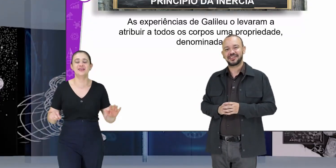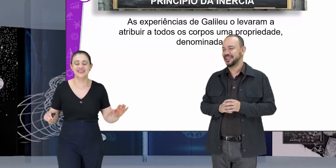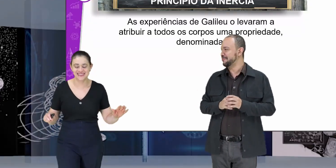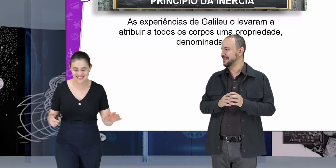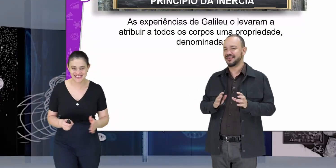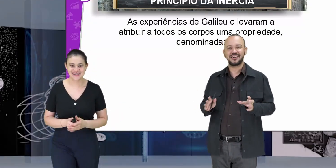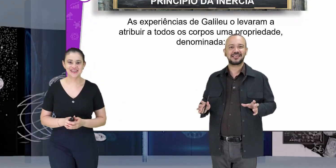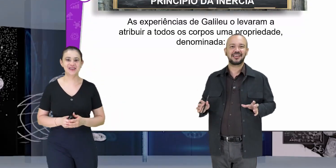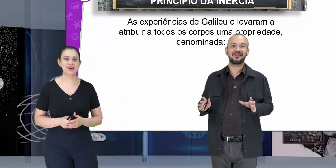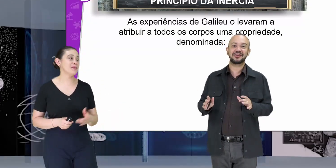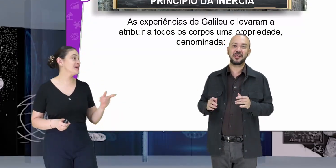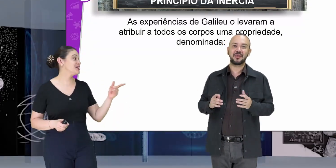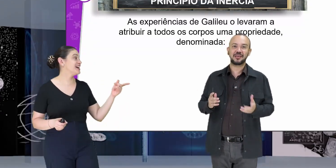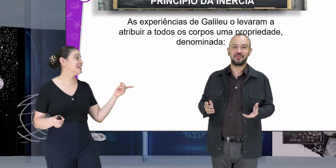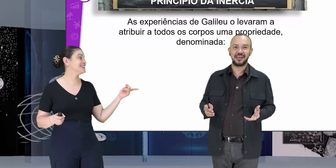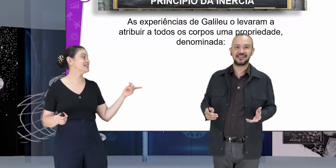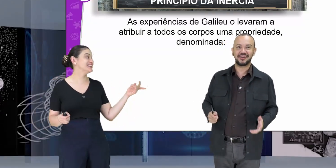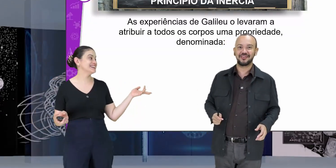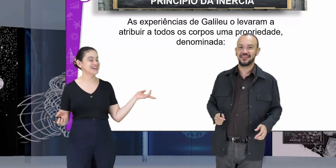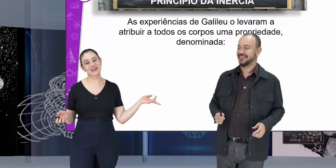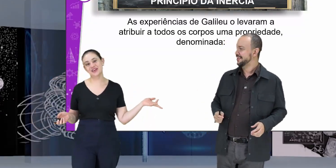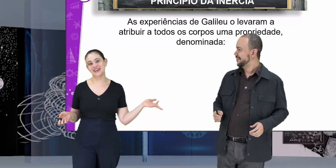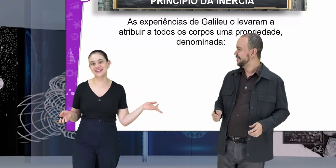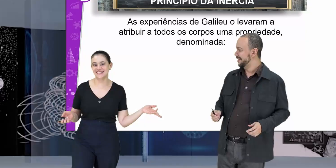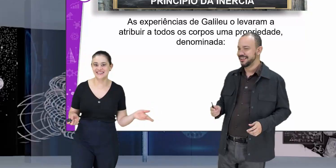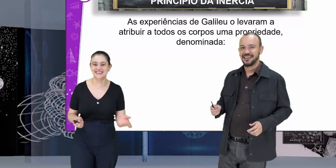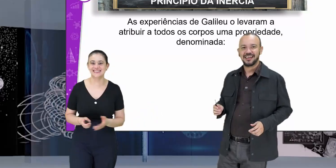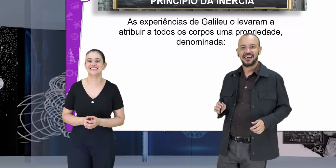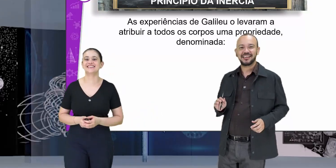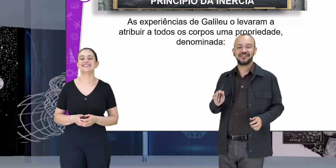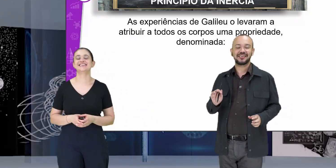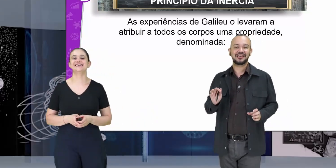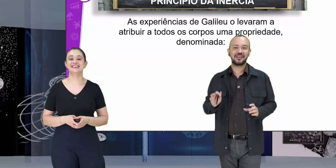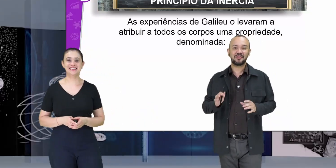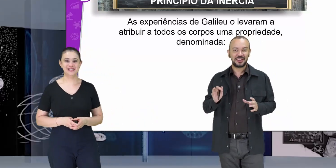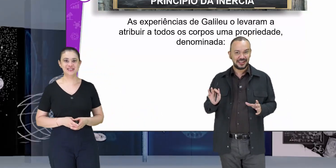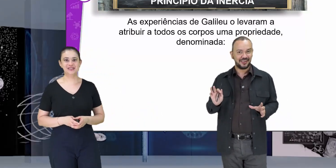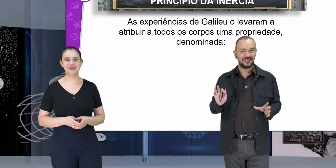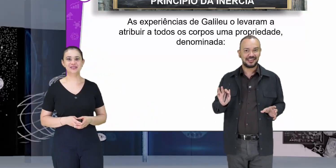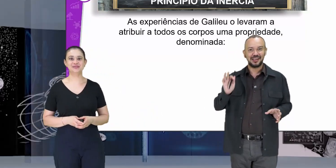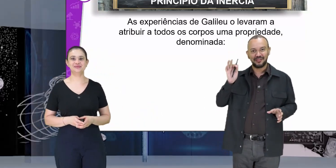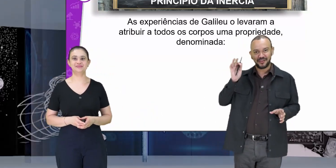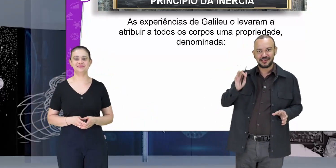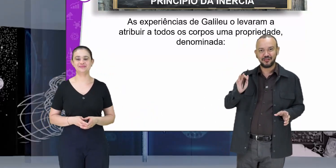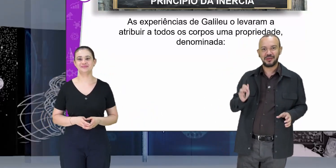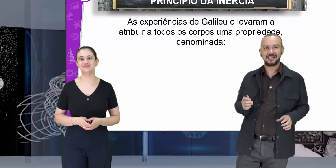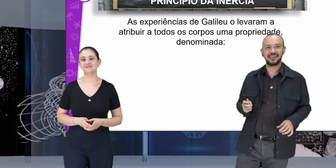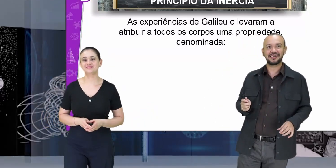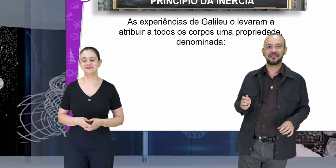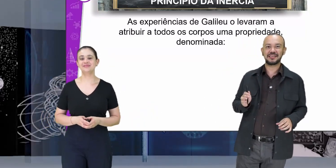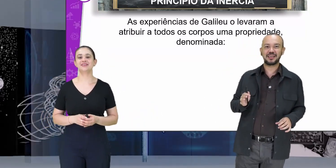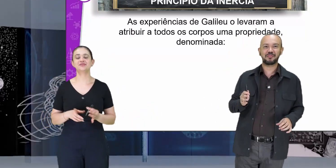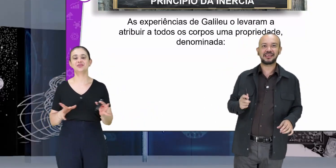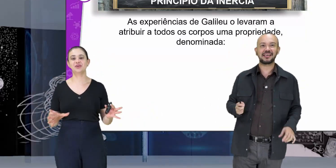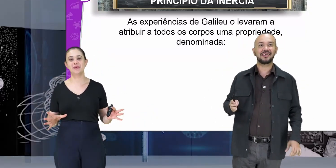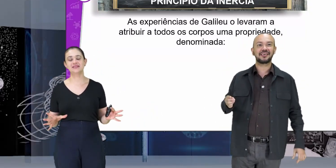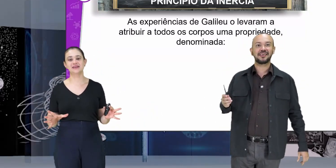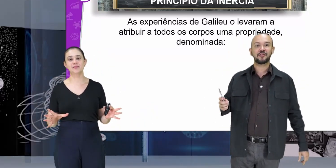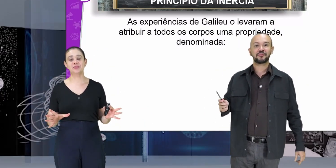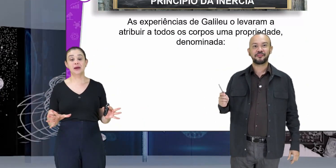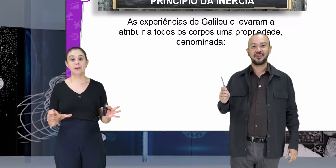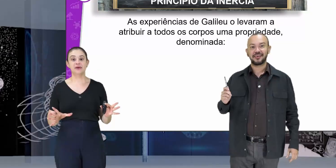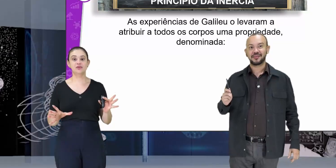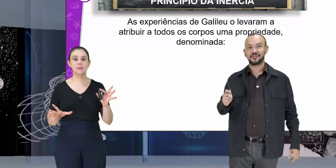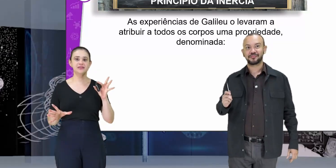Não tinha mais equação, não tinha mais aplicação. Então, né? A anedota até foi generosa, né? Foi só uma maçã que fez ele pensar. Foi só uma